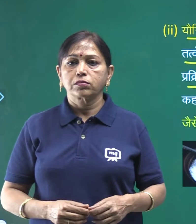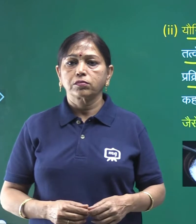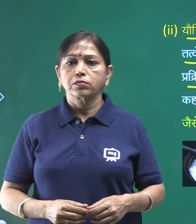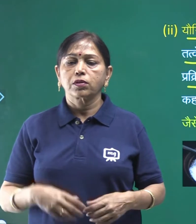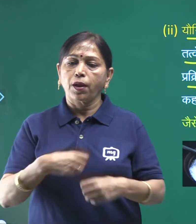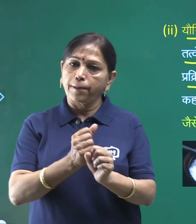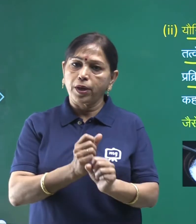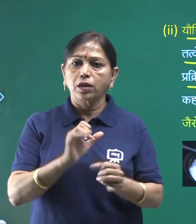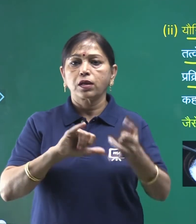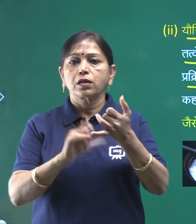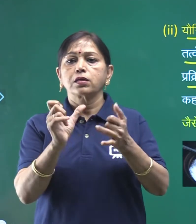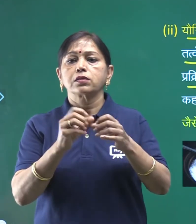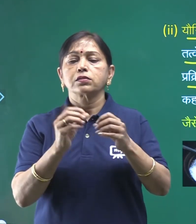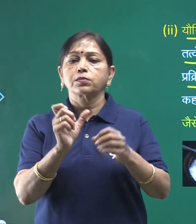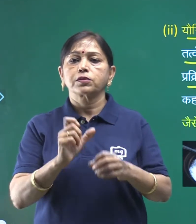बने पदार्थ